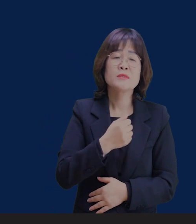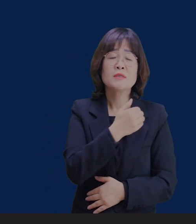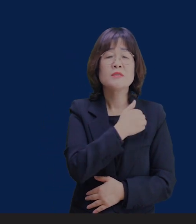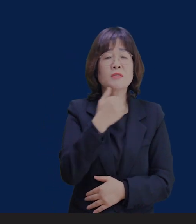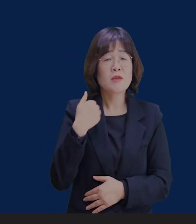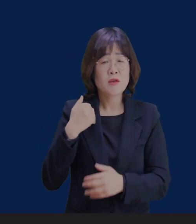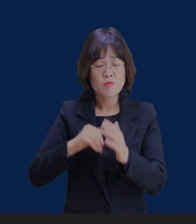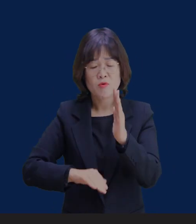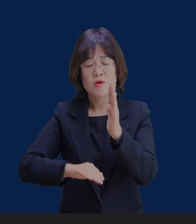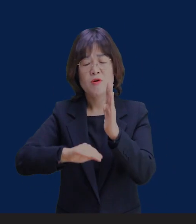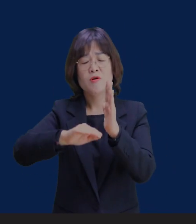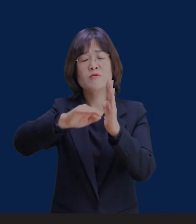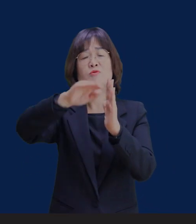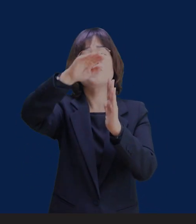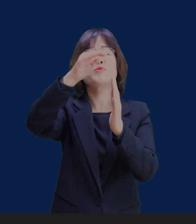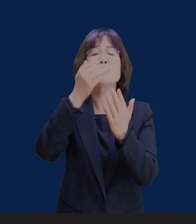원합니다.